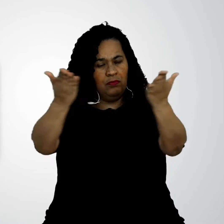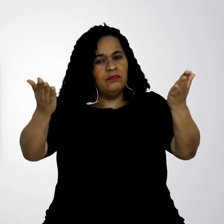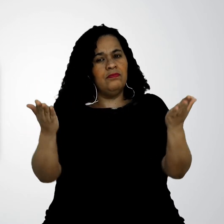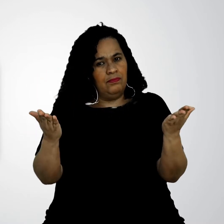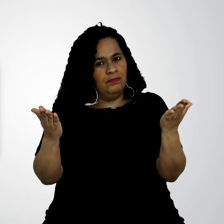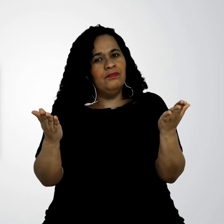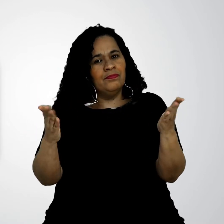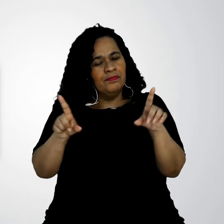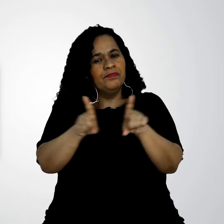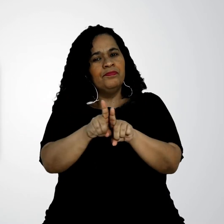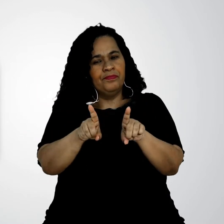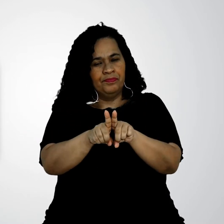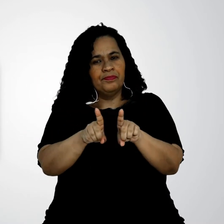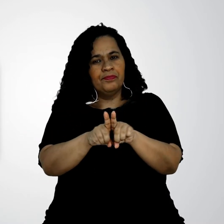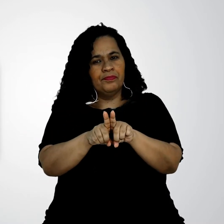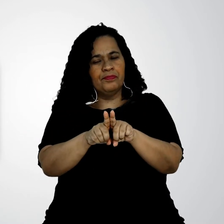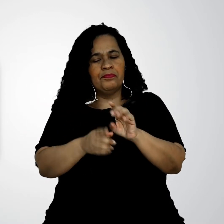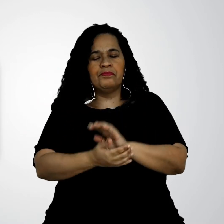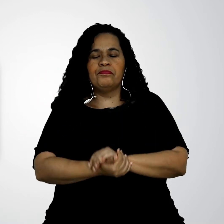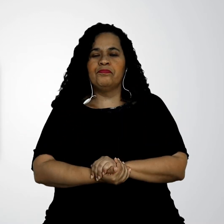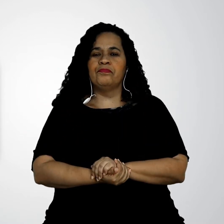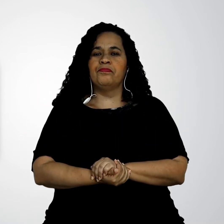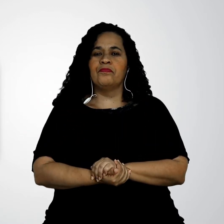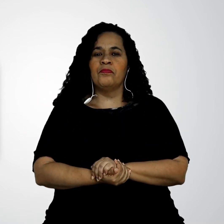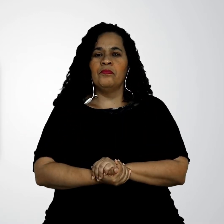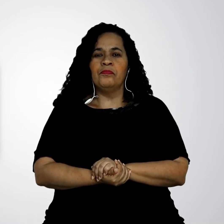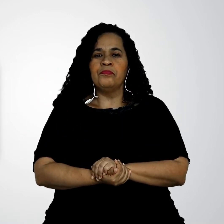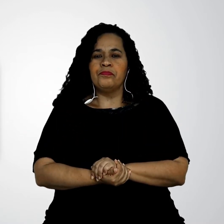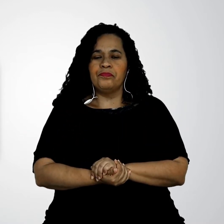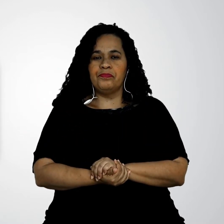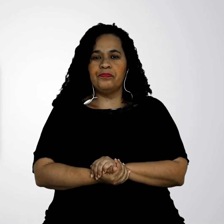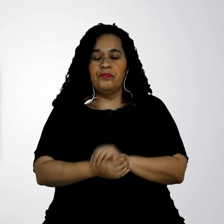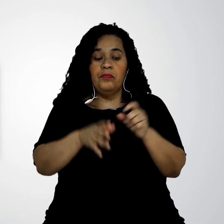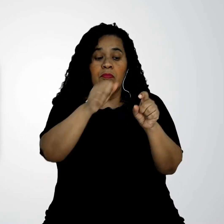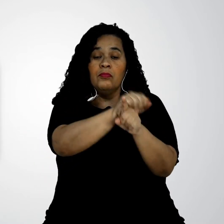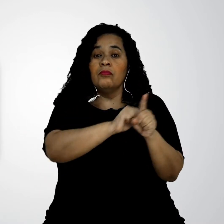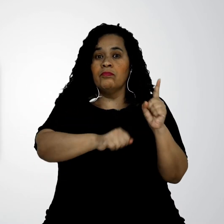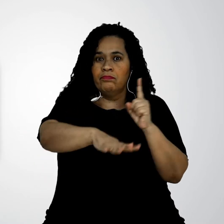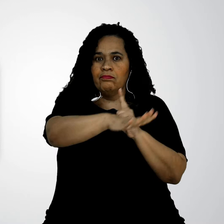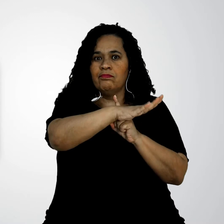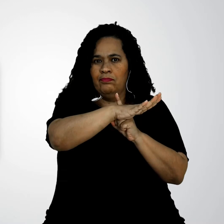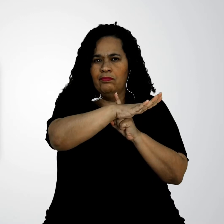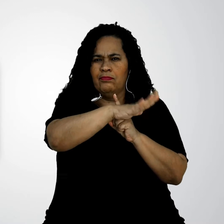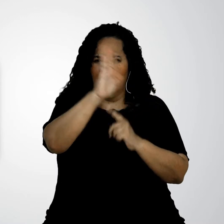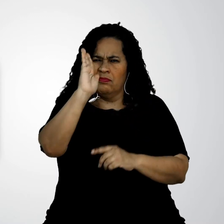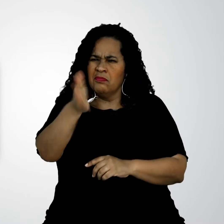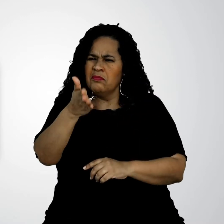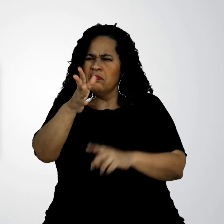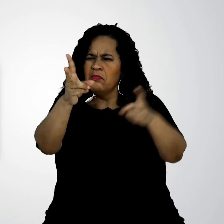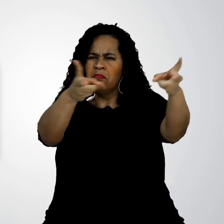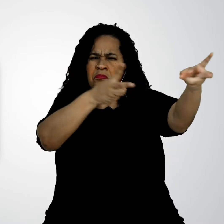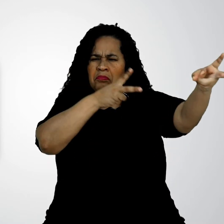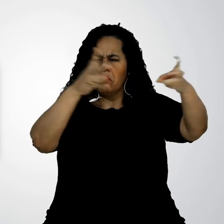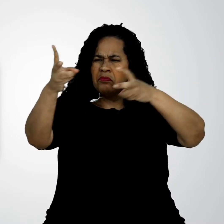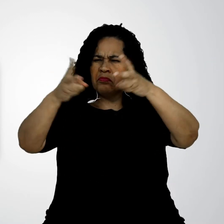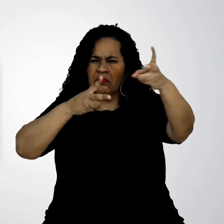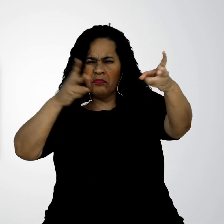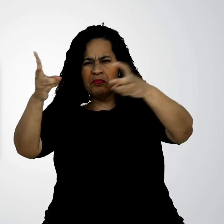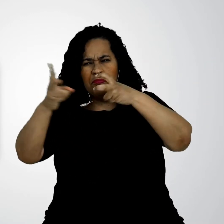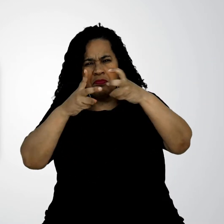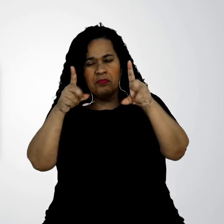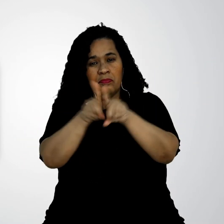Deus enxerga a mulher. Dentro da nossa sociedade, e por isso que essa se tornou uma questão contemporânea